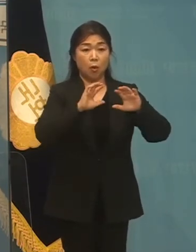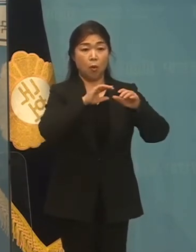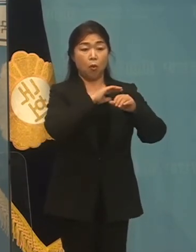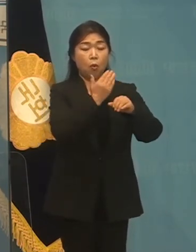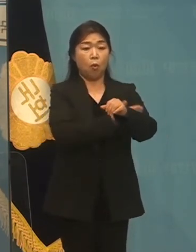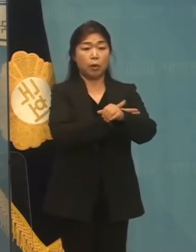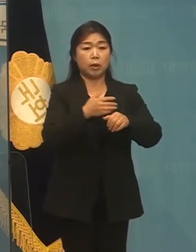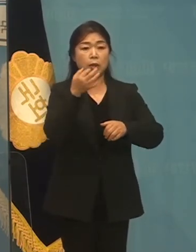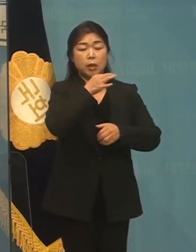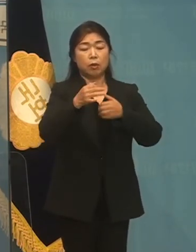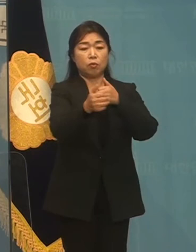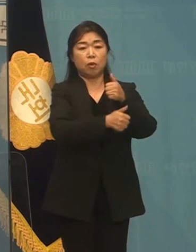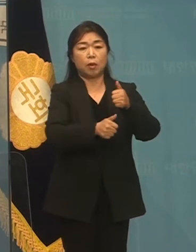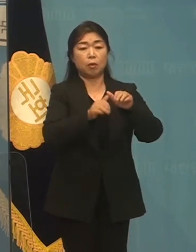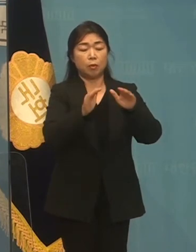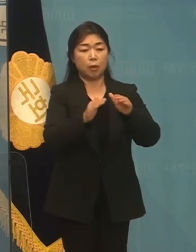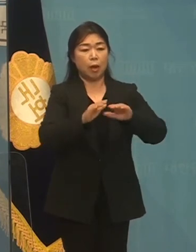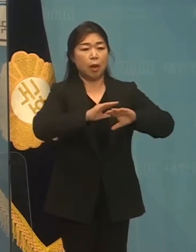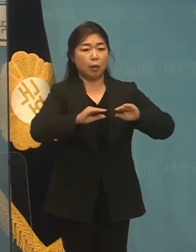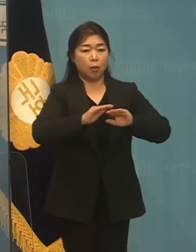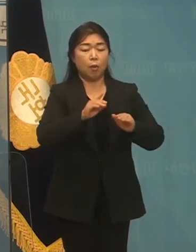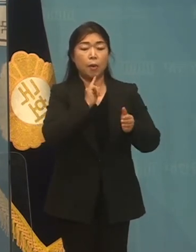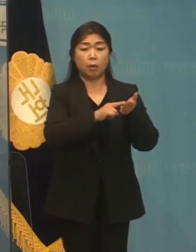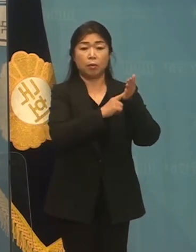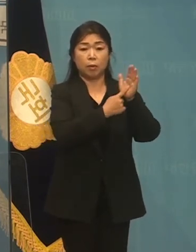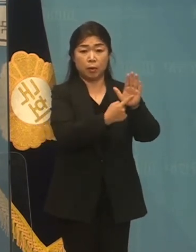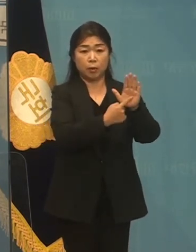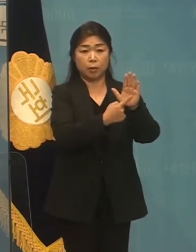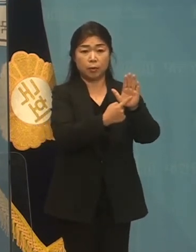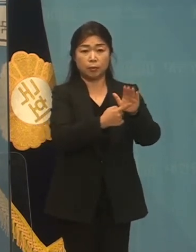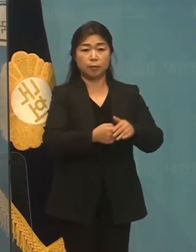보도 자료를 내고 적극적인 대응에 나섰습니다.